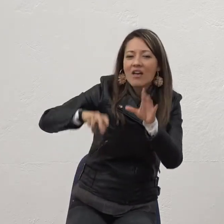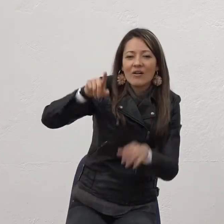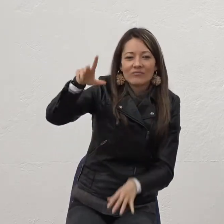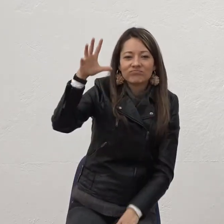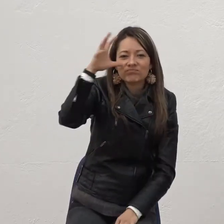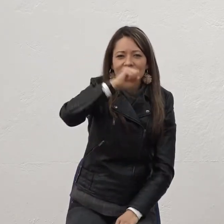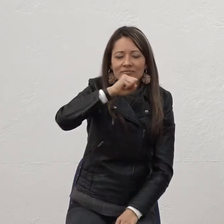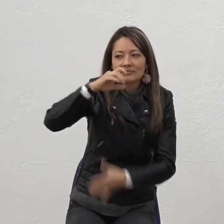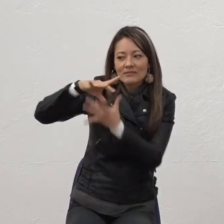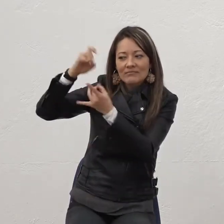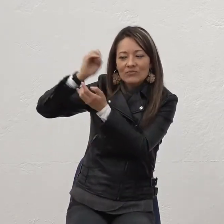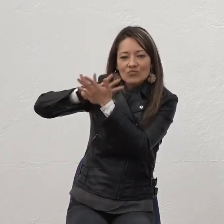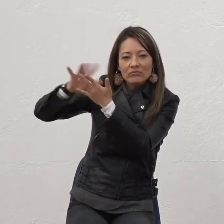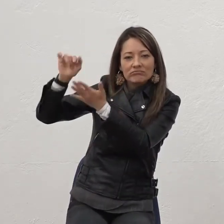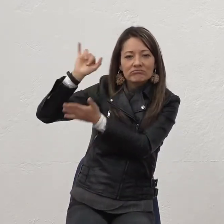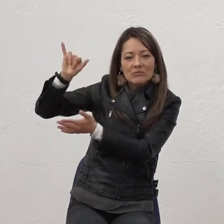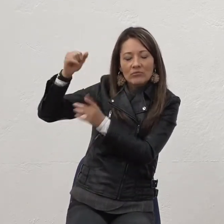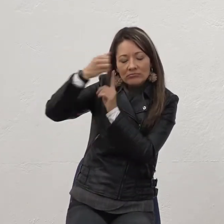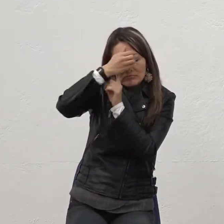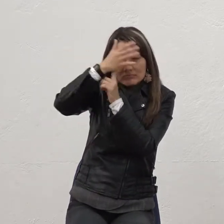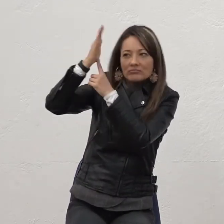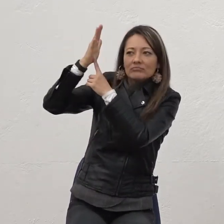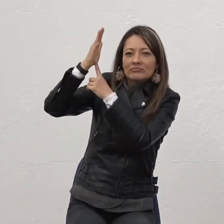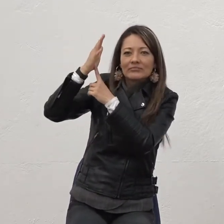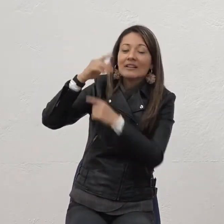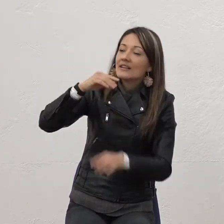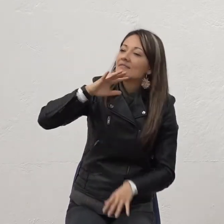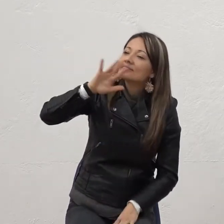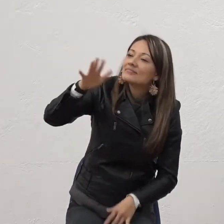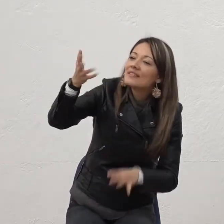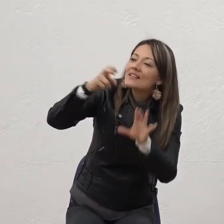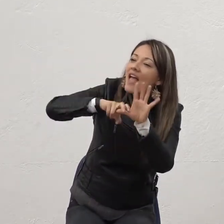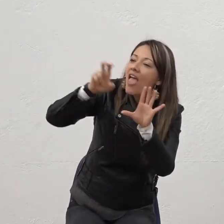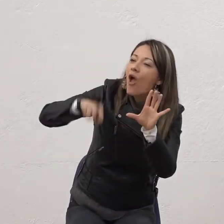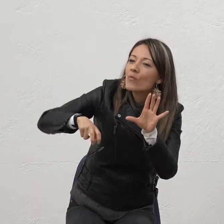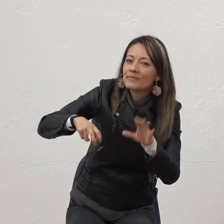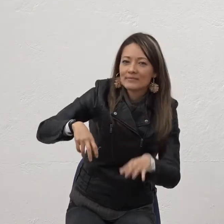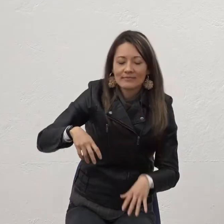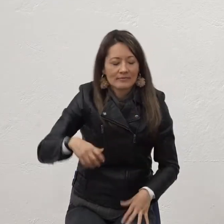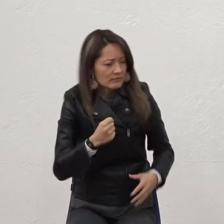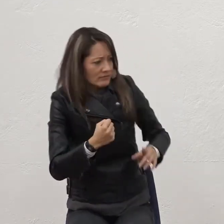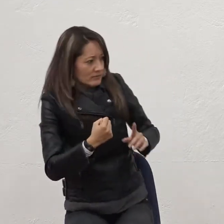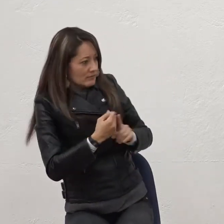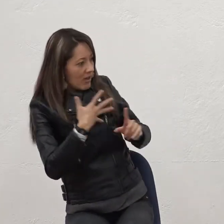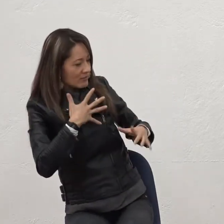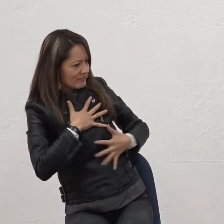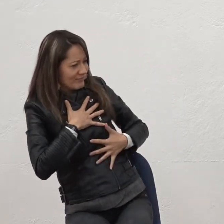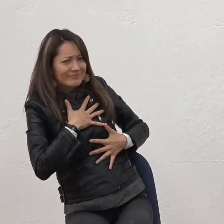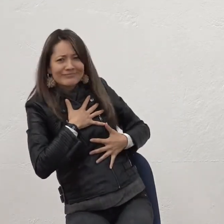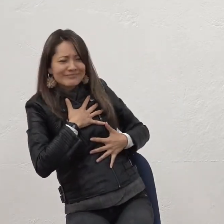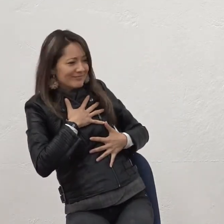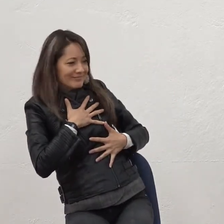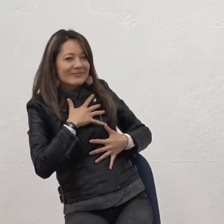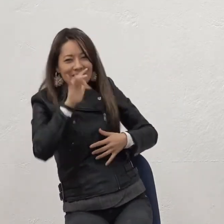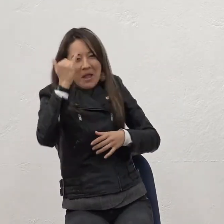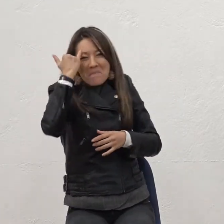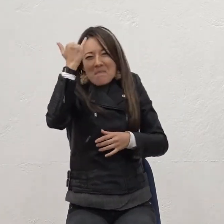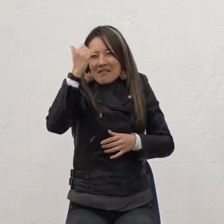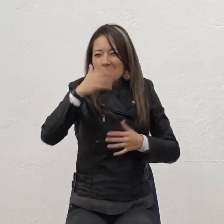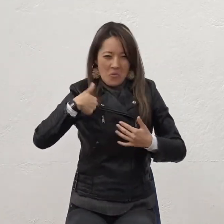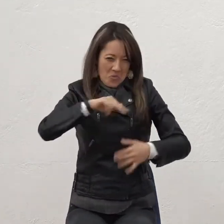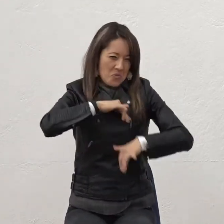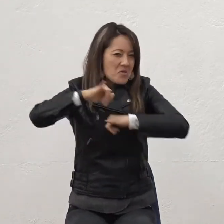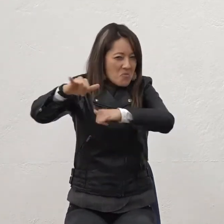¿qué impacto debe haber sido para Zaqueo? ¿Usted se imagina? ¿Se imagina esa situación? Que sea de nosotros, que nos